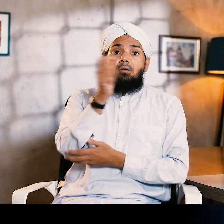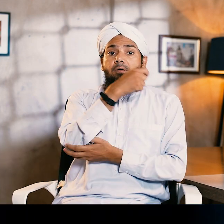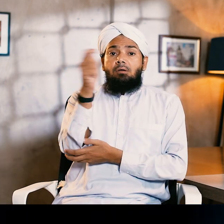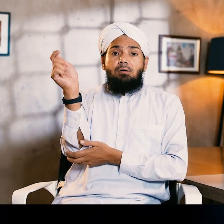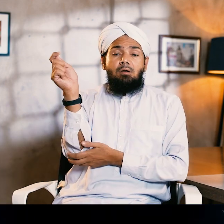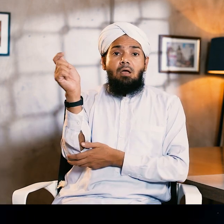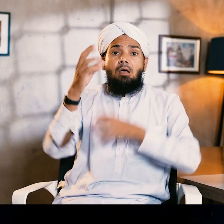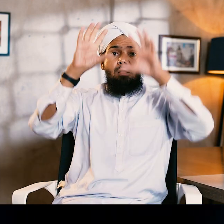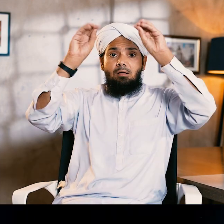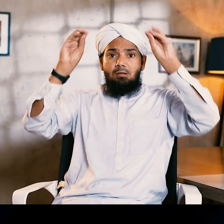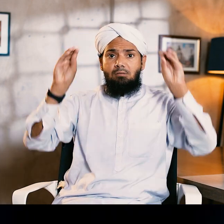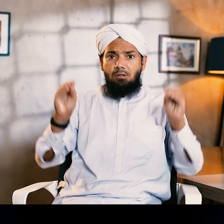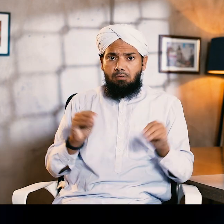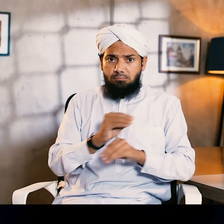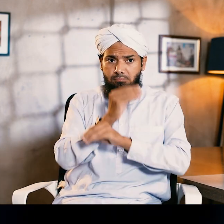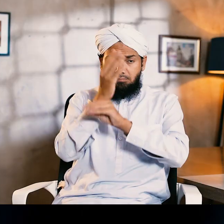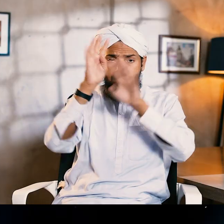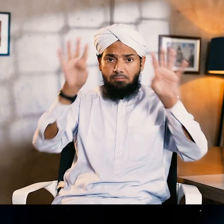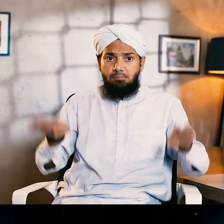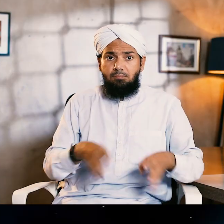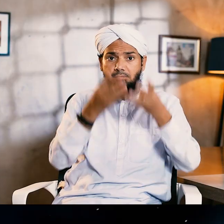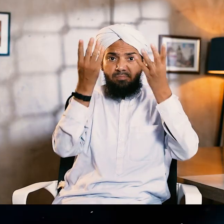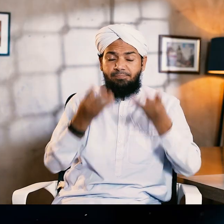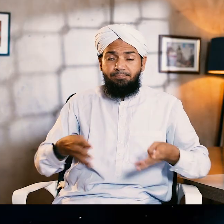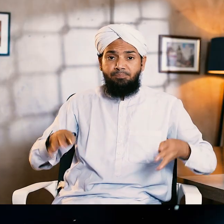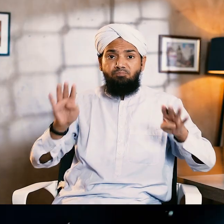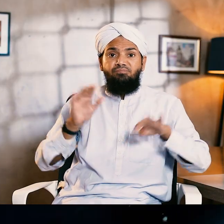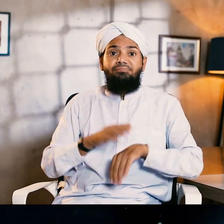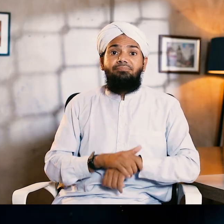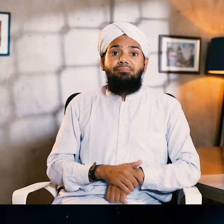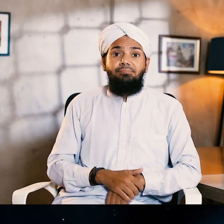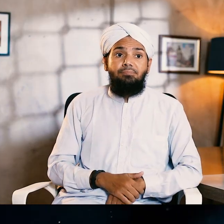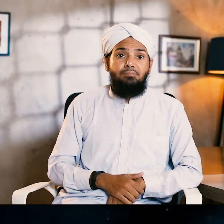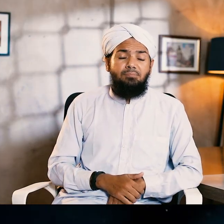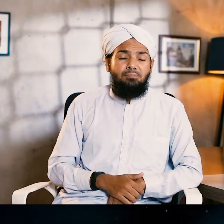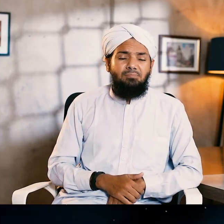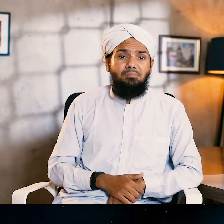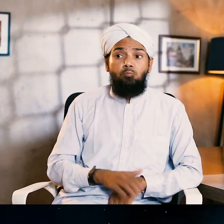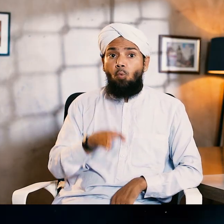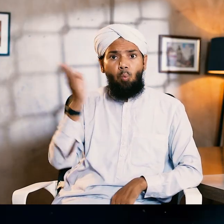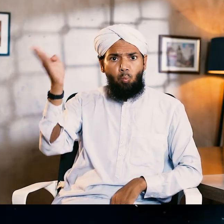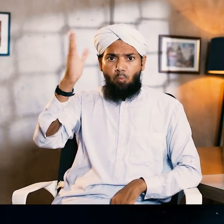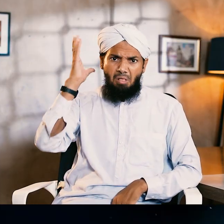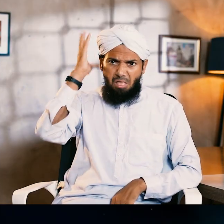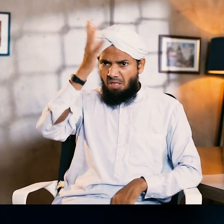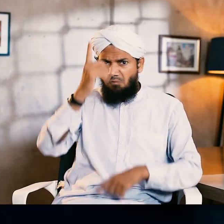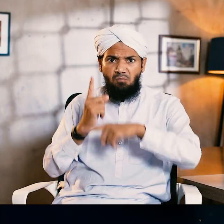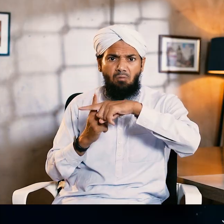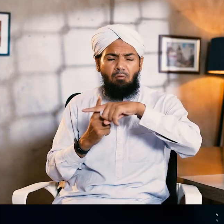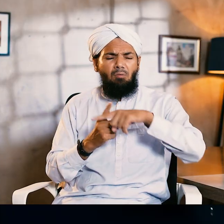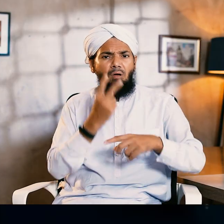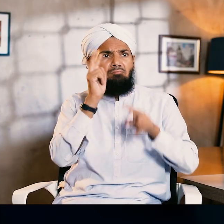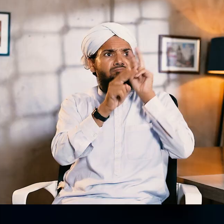سجاوٹیں، چراغاں، لائٹنگ اور یہ جلوس کے مناظر دیکھ کر غیر مسلم مسلمان ہوئے